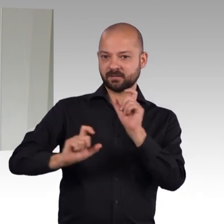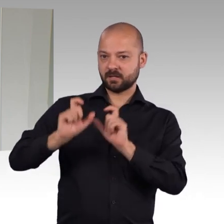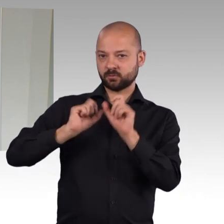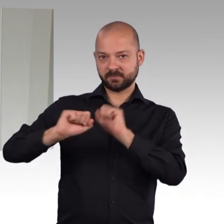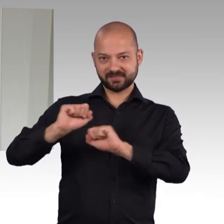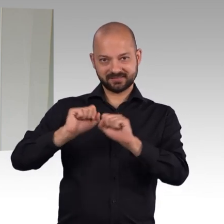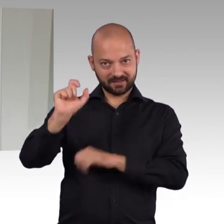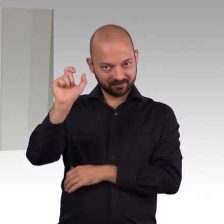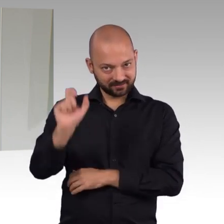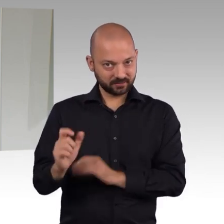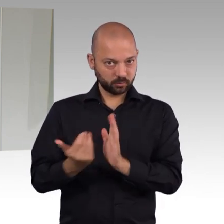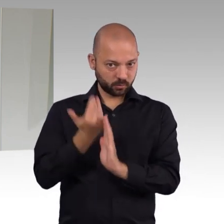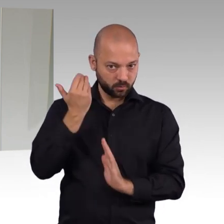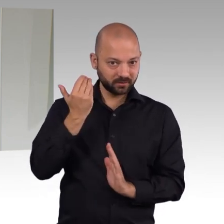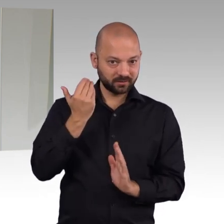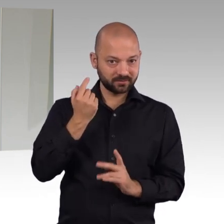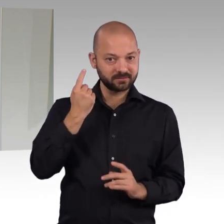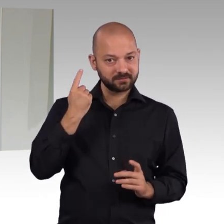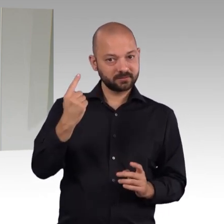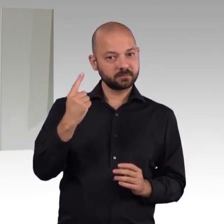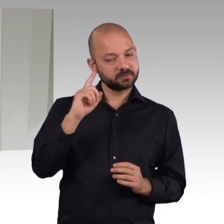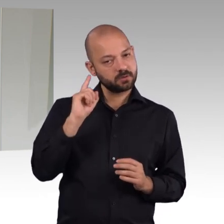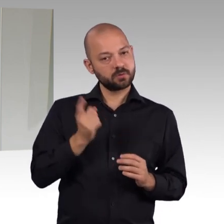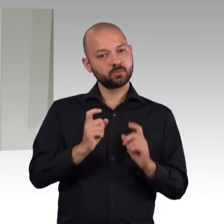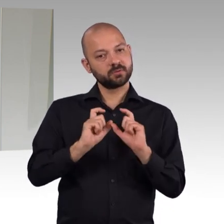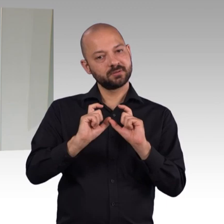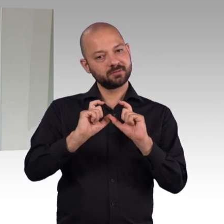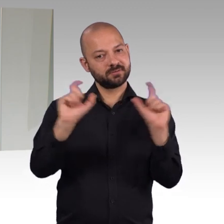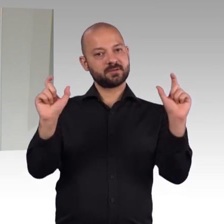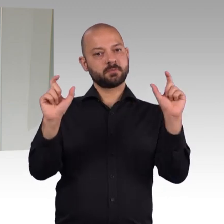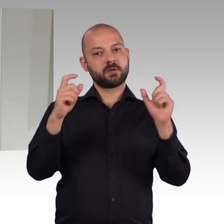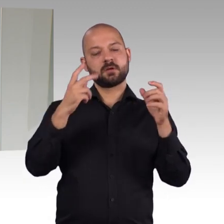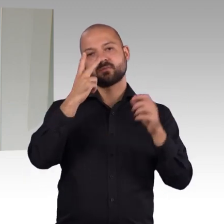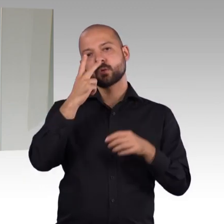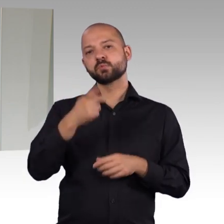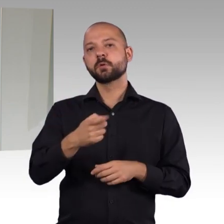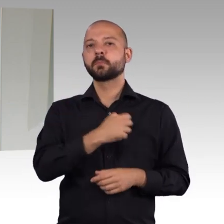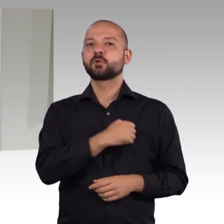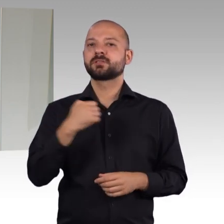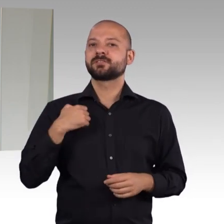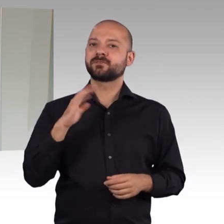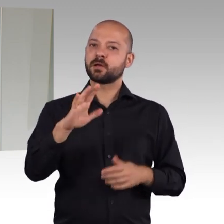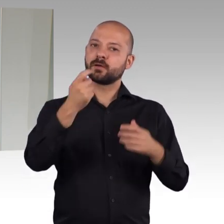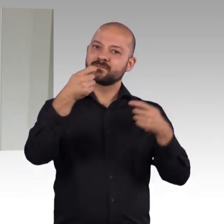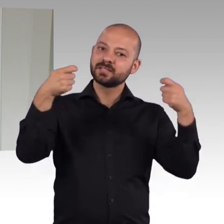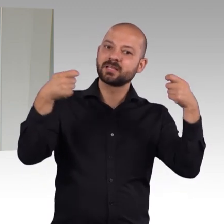Frau Merkel schon das 1,5%-Ziel gemacht bei der Münchner Sicherheitskonferenz. Aber noch nicht einmal